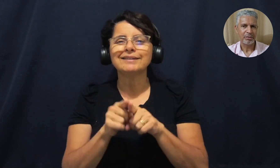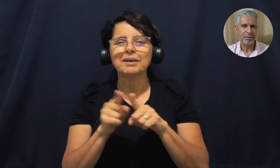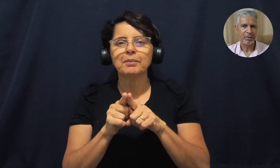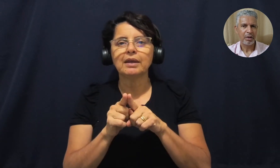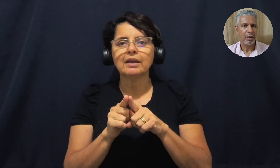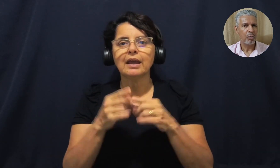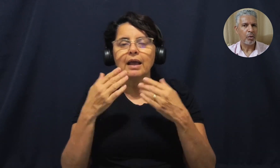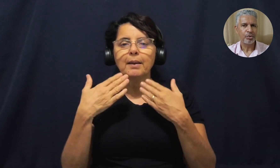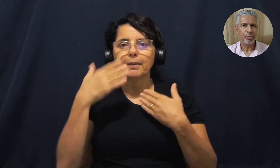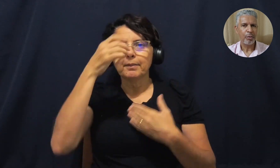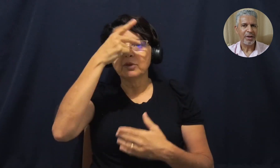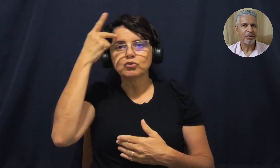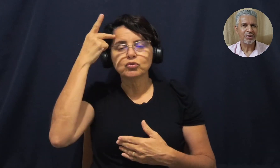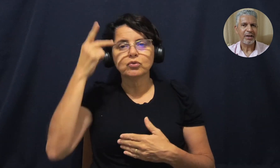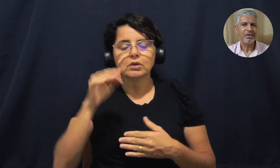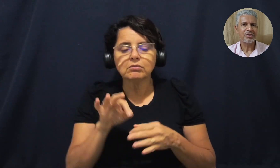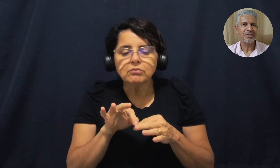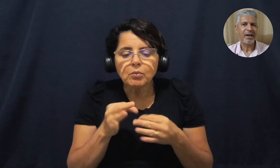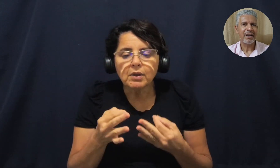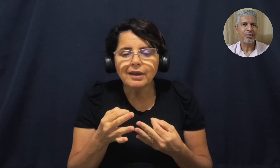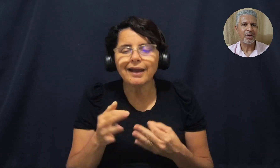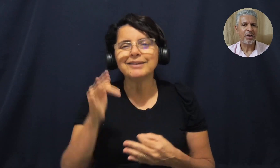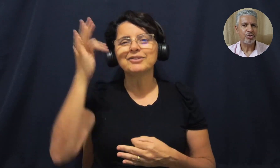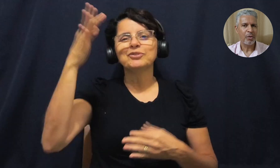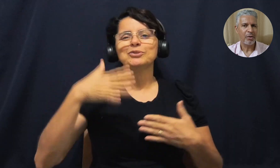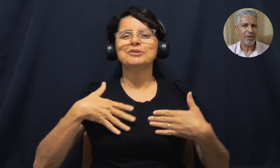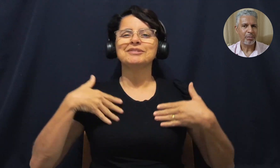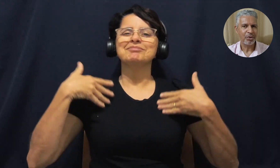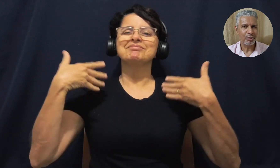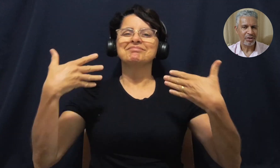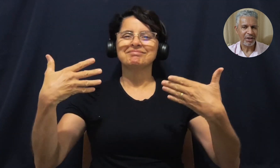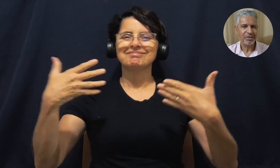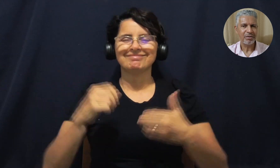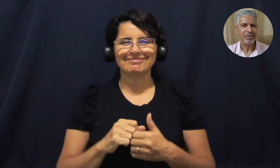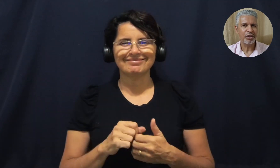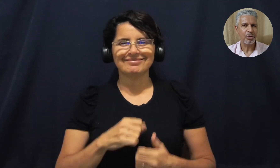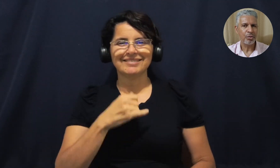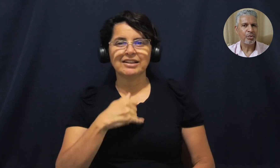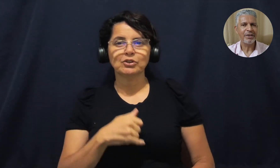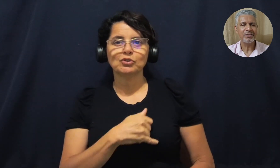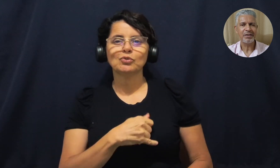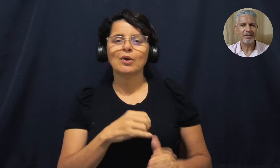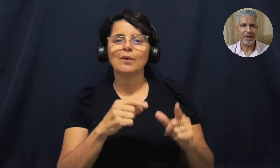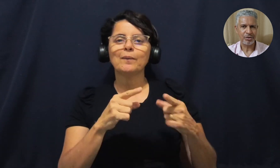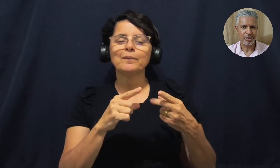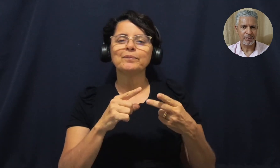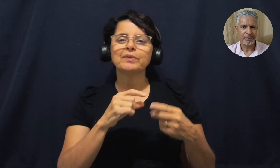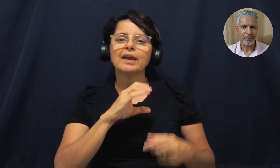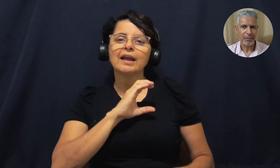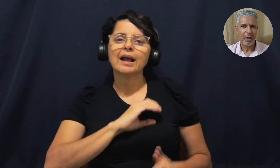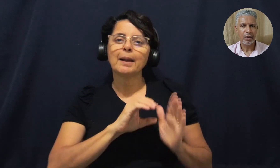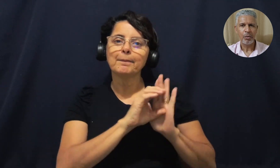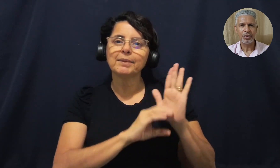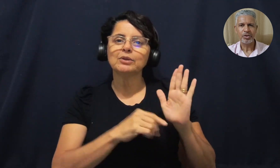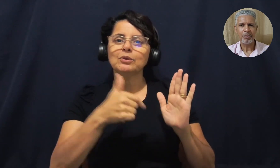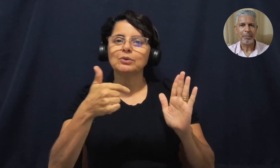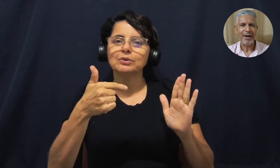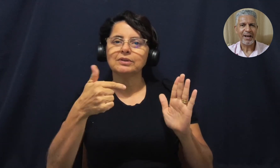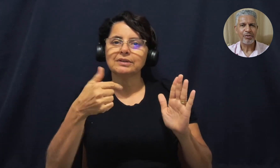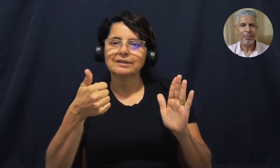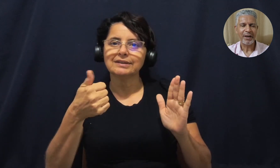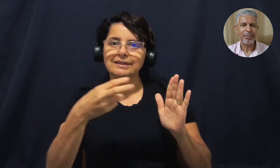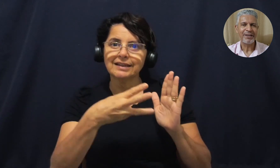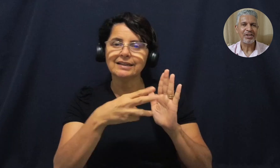exaltado. O outro momento está registrado em João capítulo 13, versículo 1 a 17. Quando